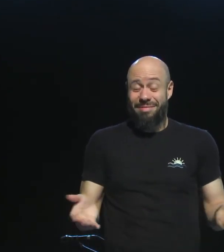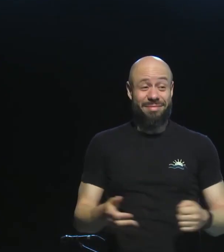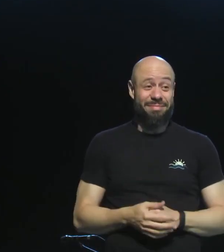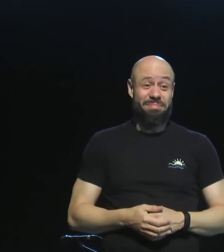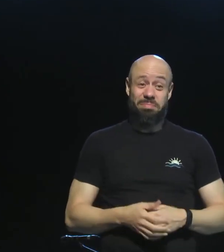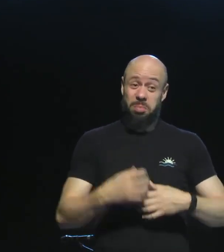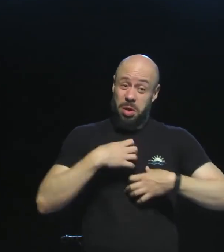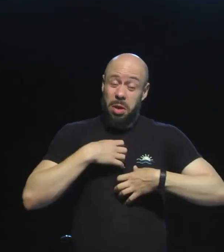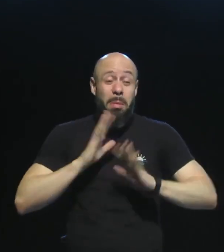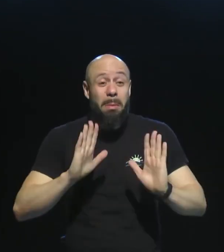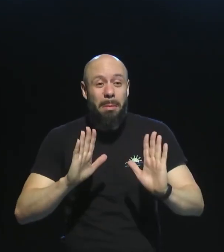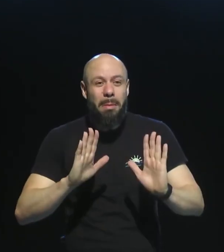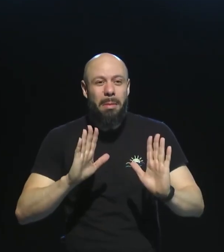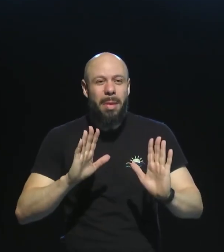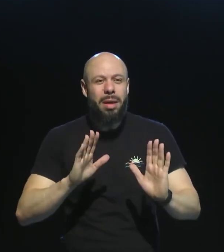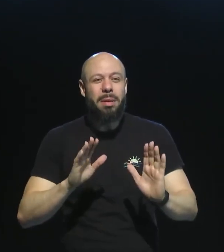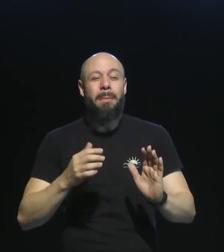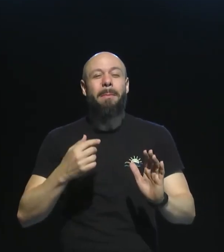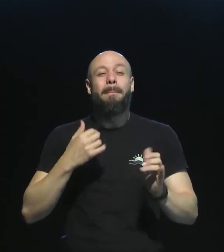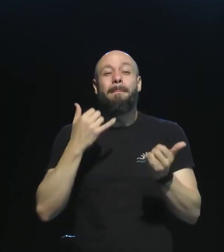Só porque parece certo,